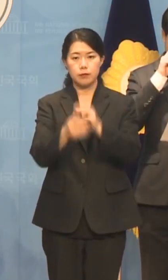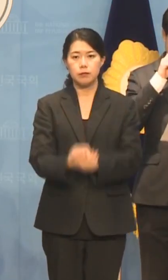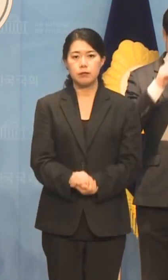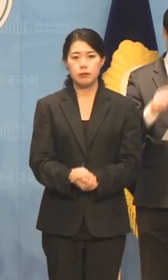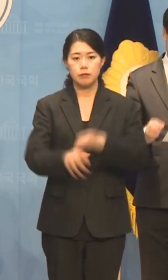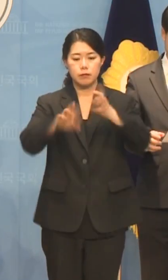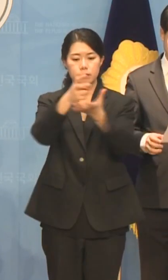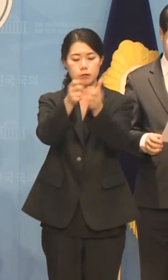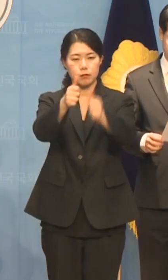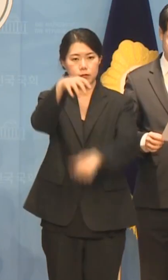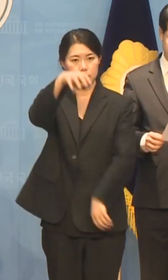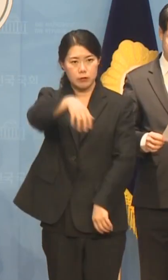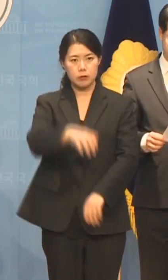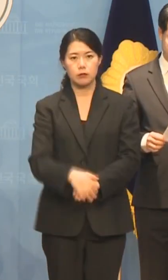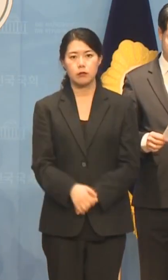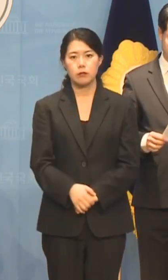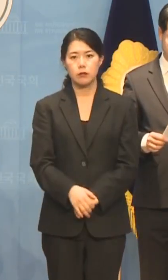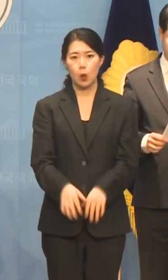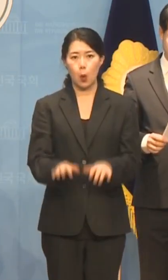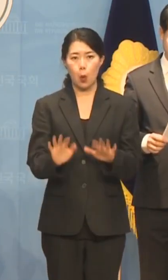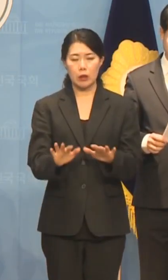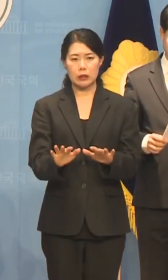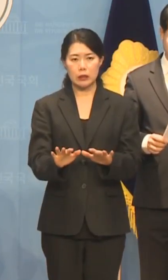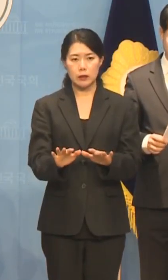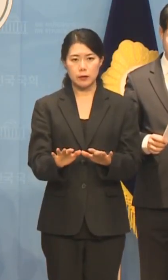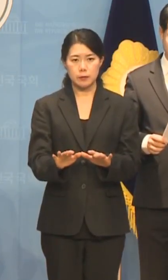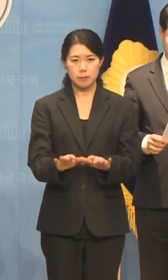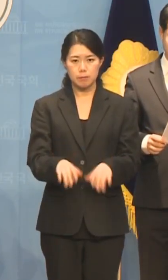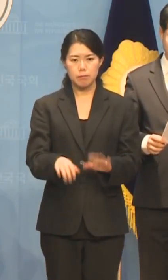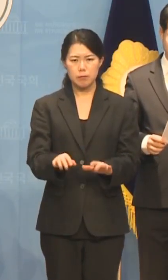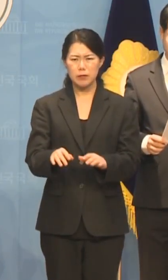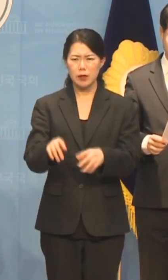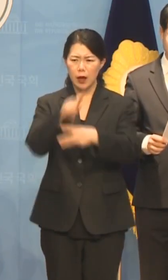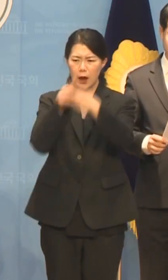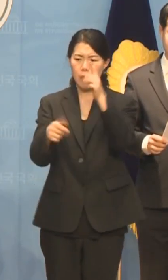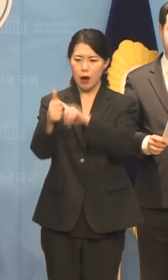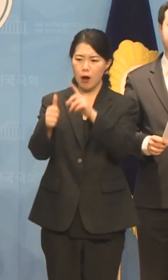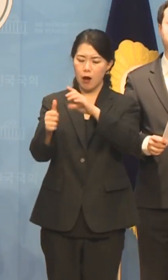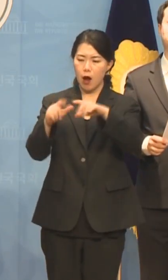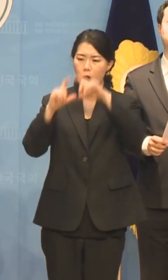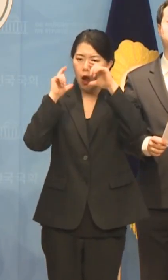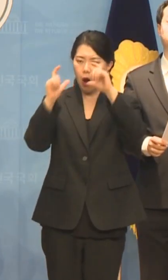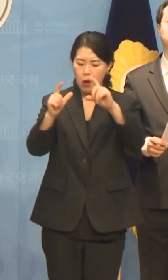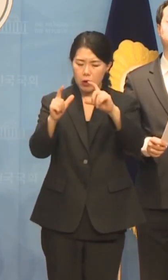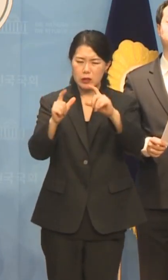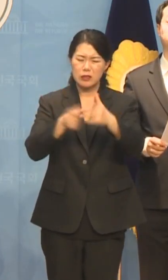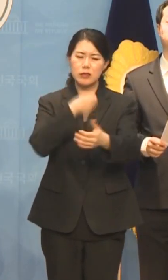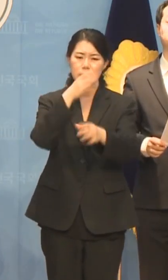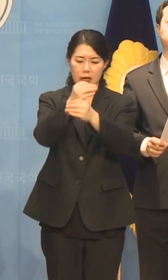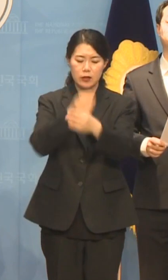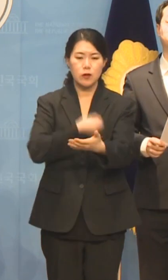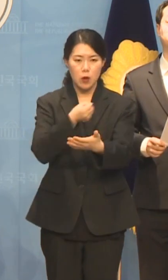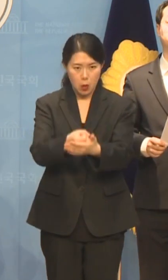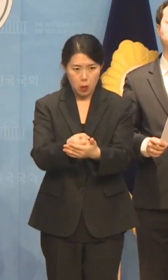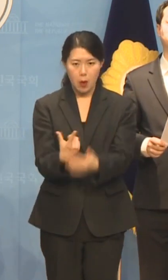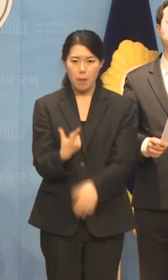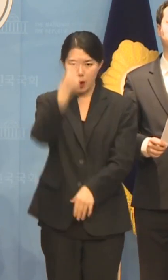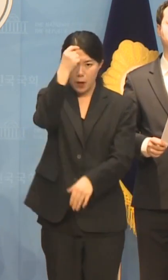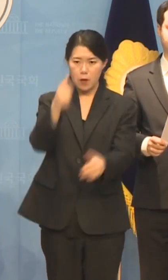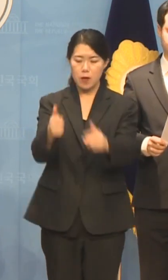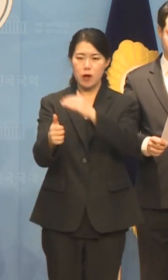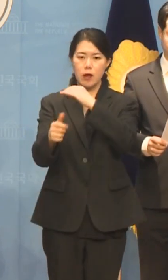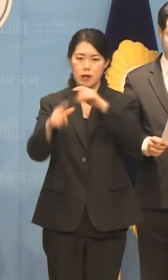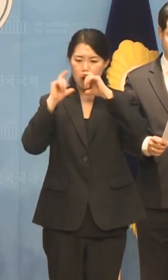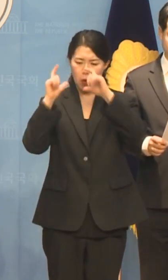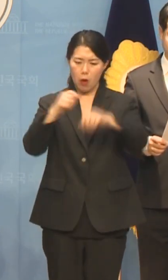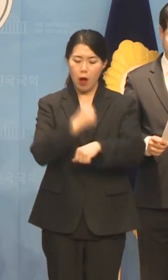헌법재판소는 당장 오늘이라도 선고 기일을 지정하고 지체 없이 윤석열 탄핵 심판을